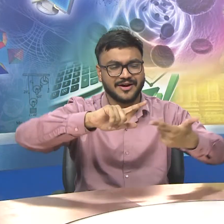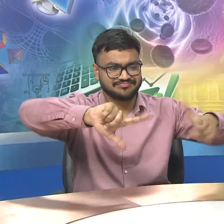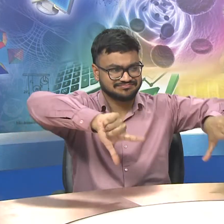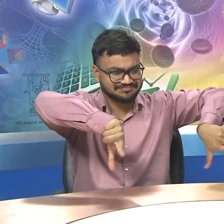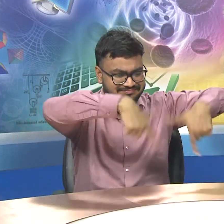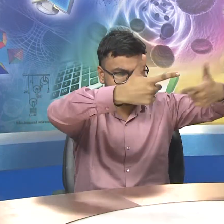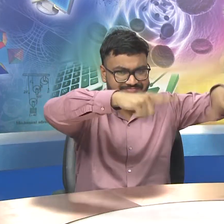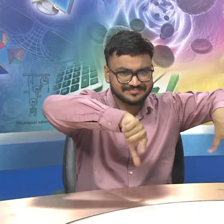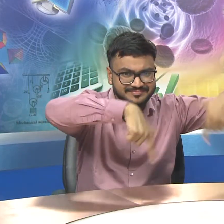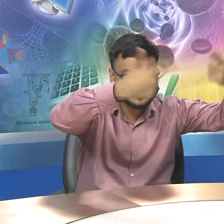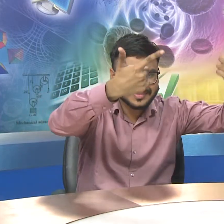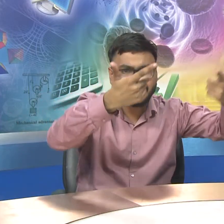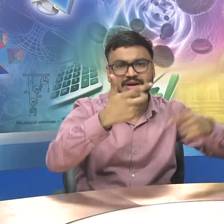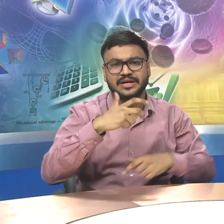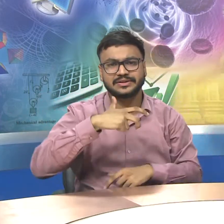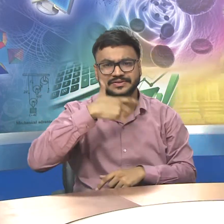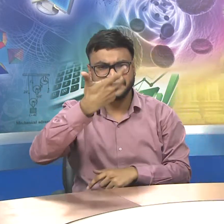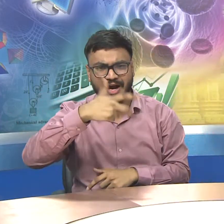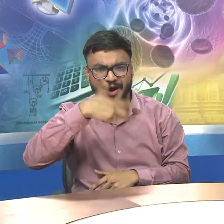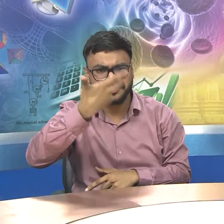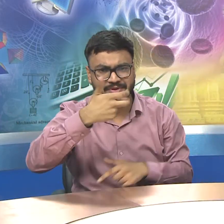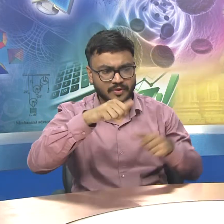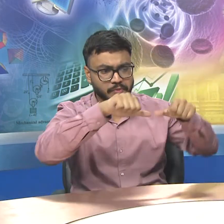laptop, tree and apple.